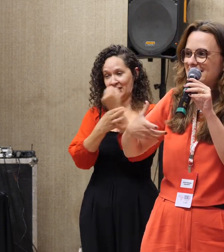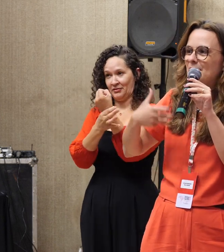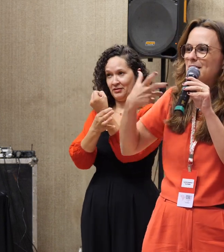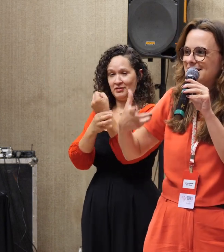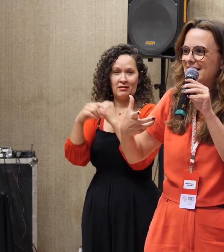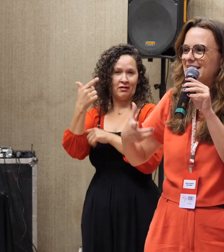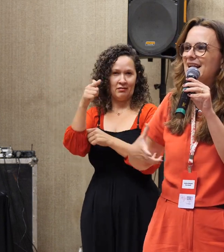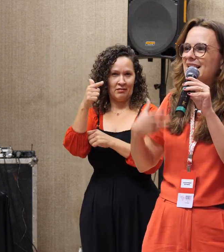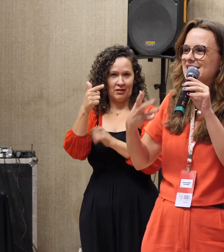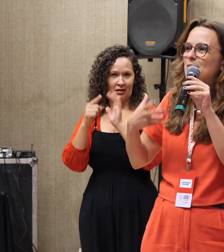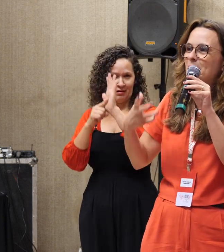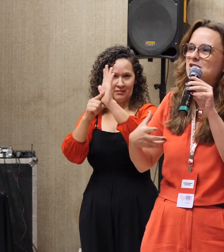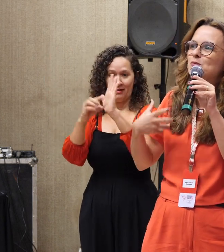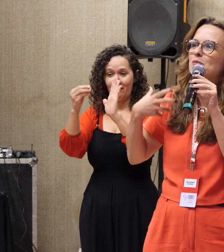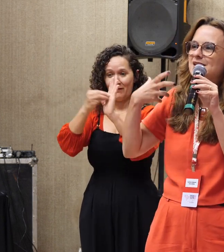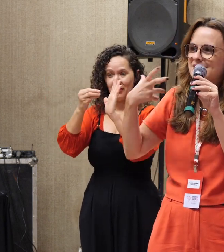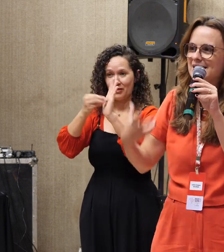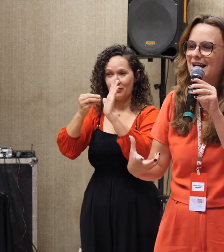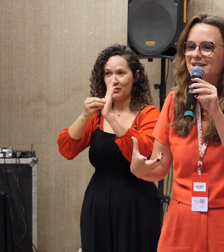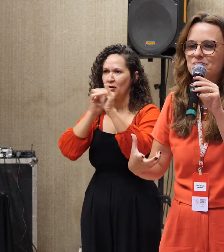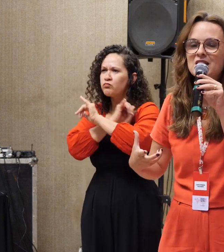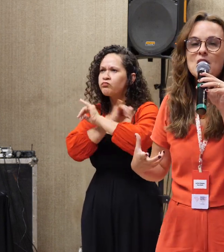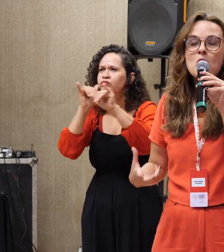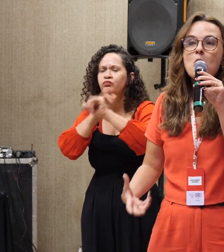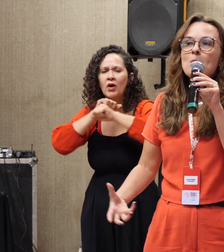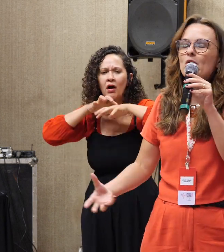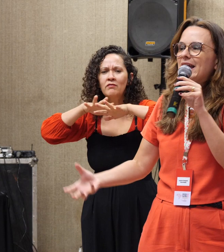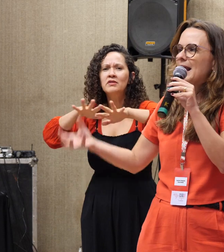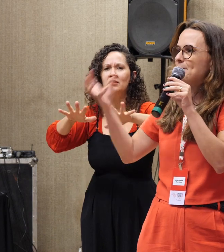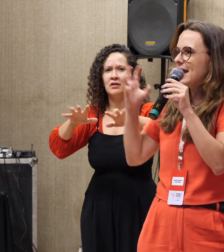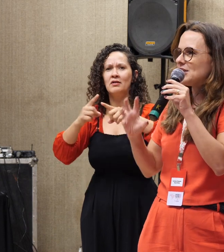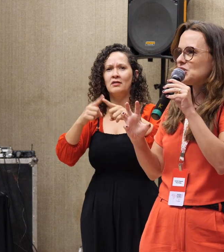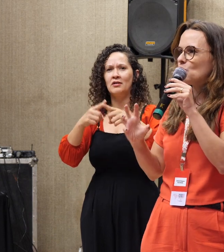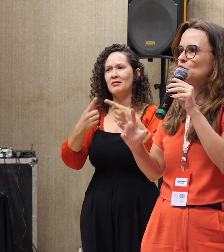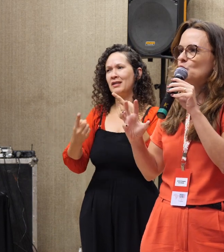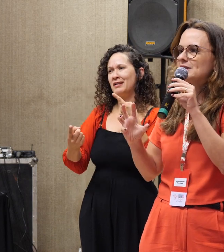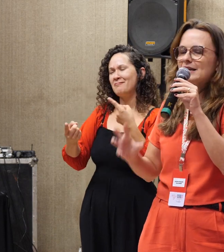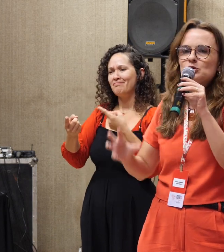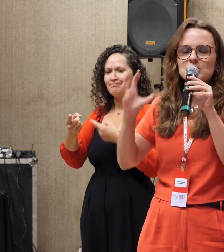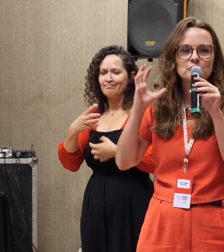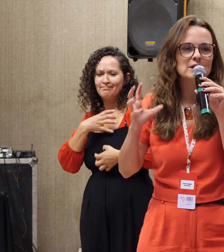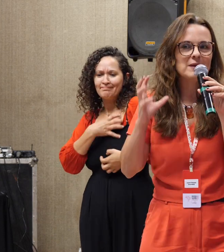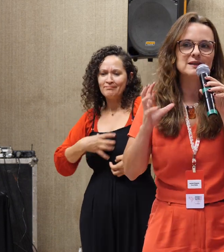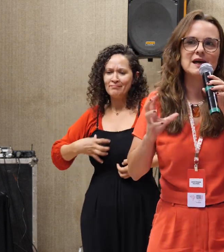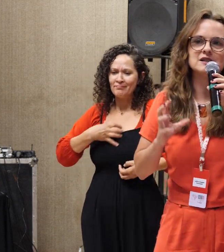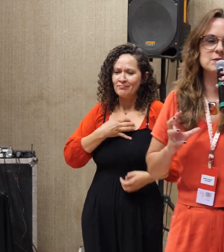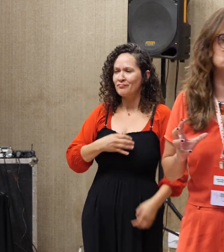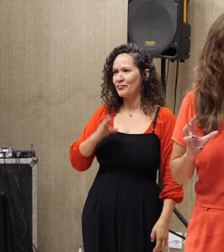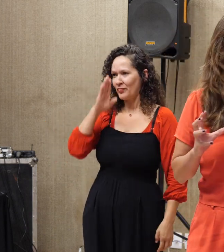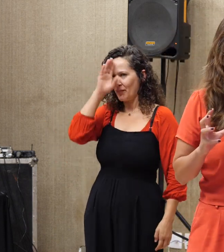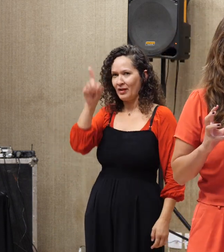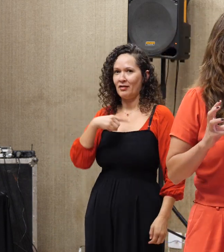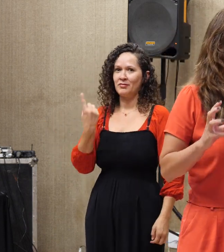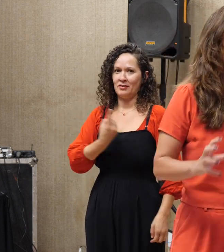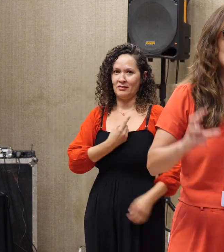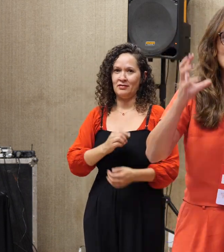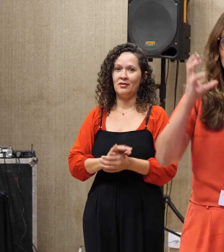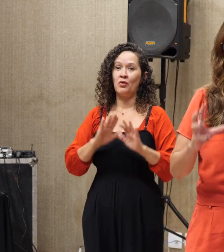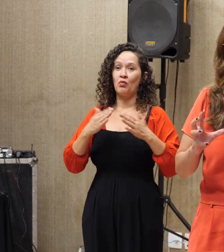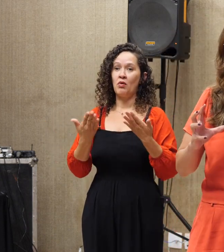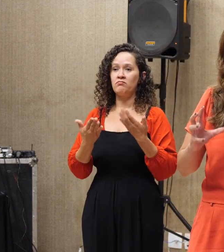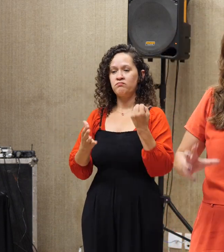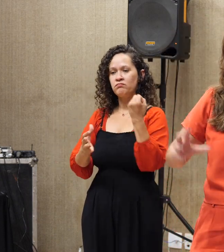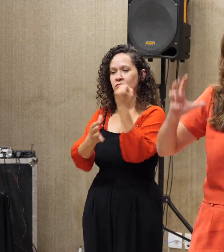a insegurança, ela apresenta, ela é extremamente publicizada. Porque ela mexe com duas questões fundamentais para a gente, que é